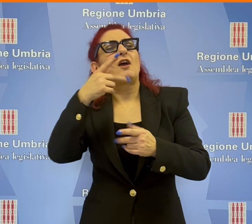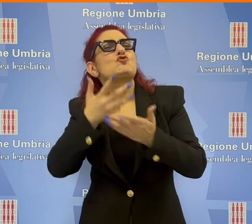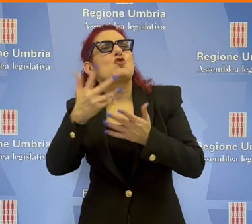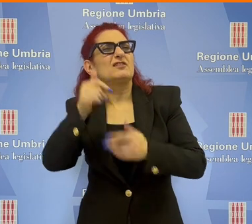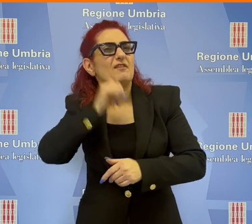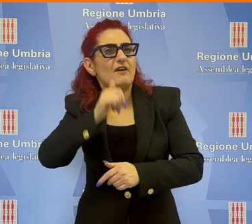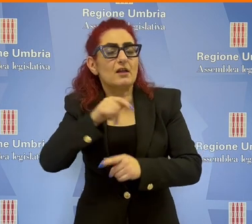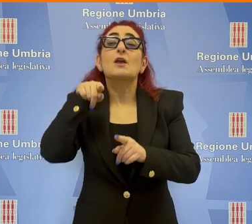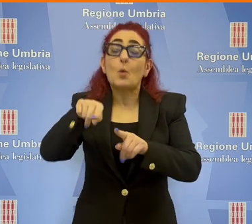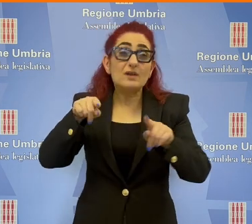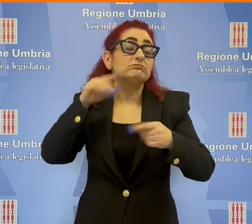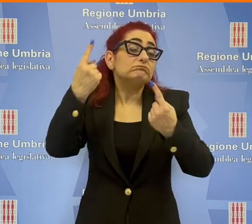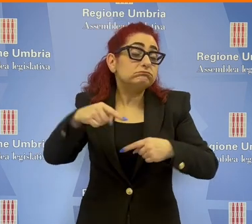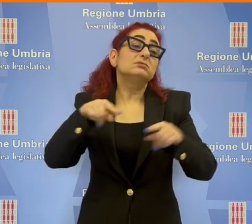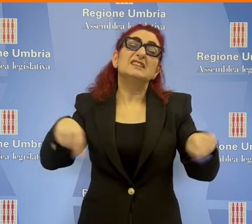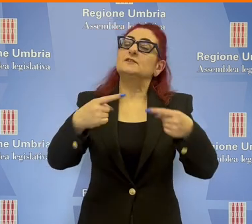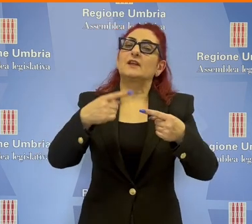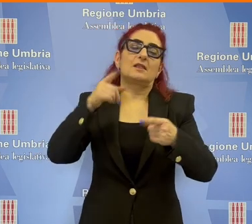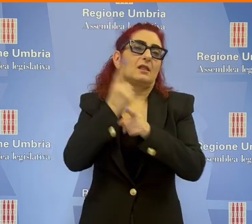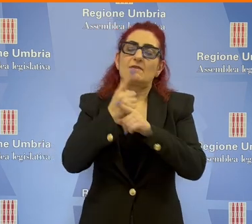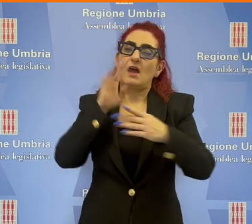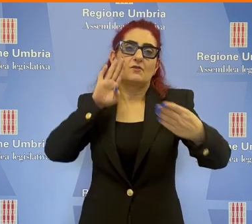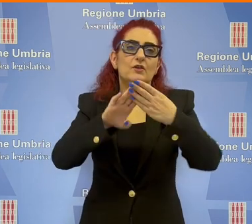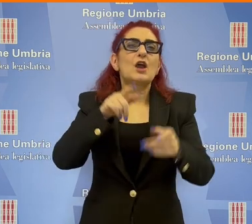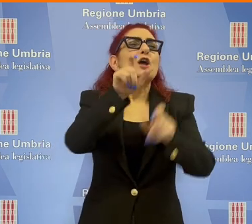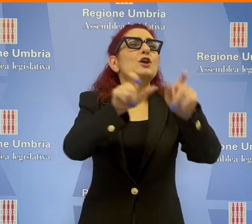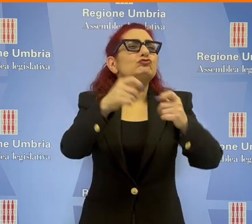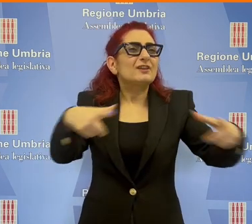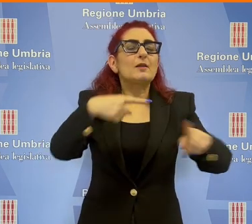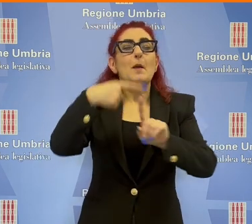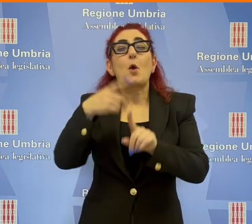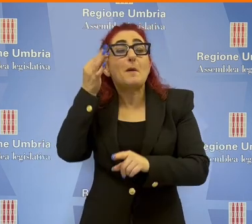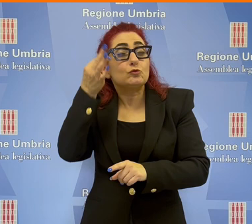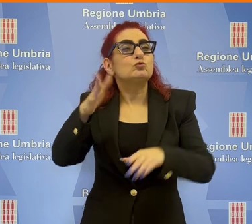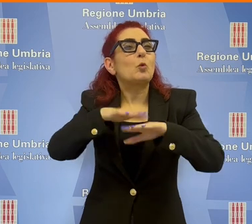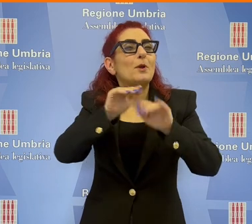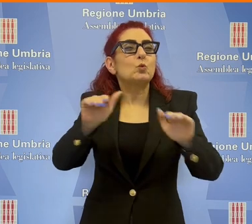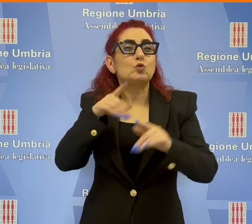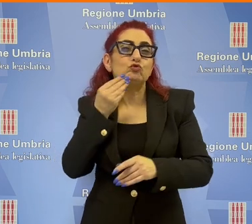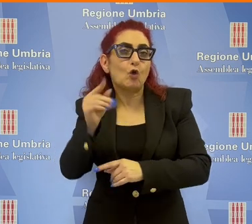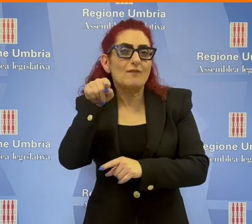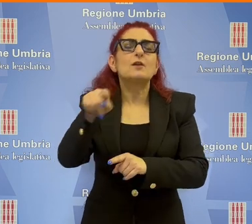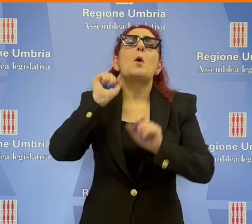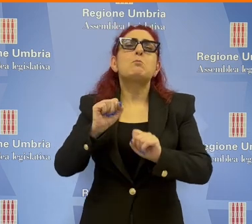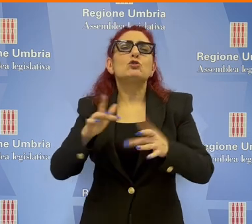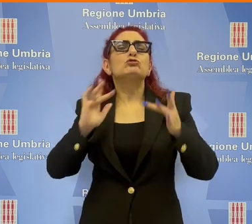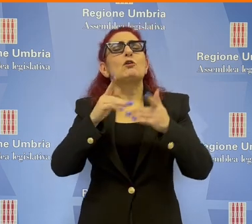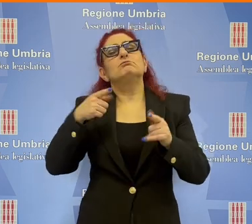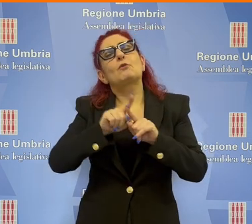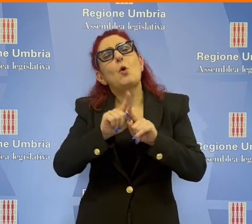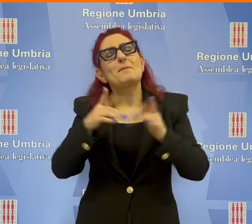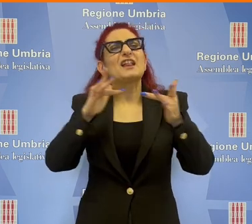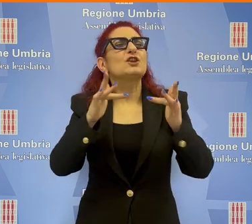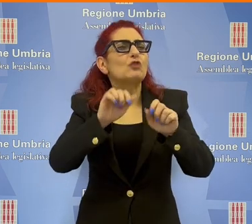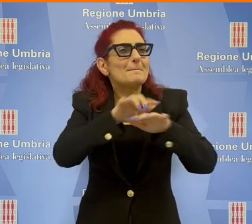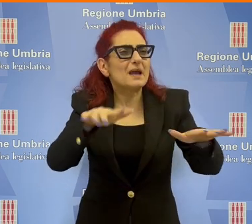false, è una sfida che deve essere affrontata per garantire che i cittadini, specialmente i giovani, possano fruire dei canali digitali in